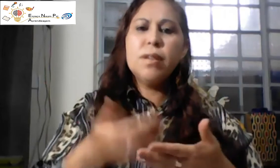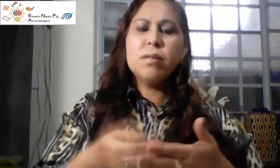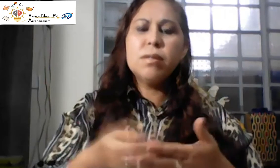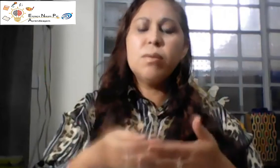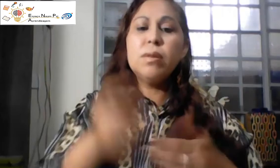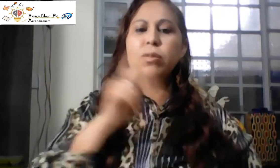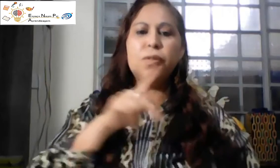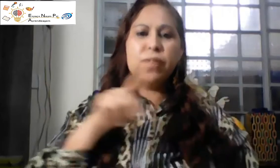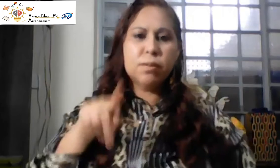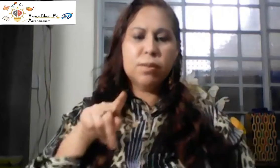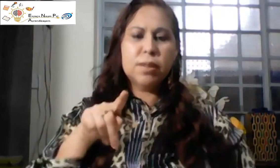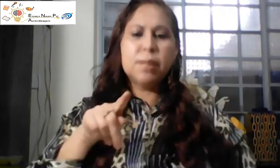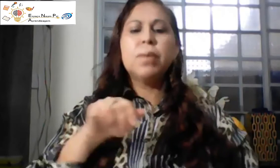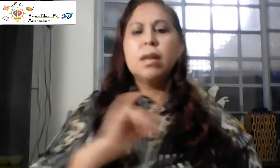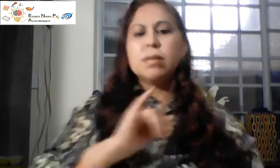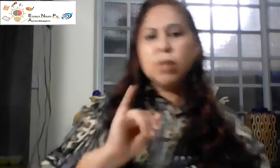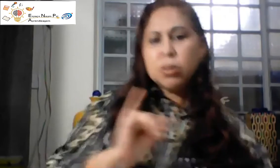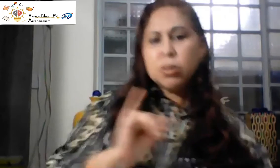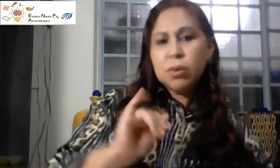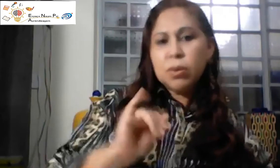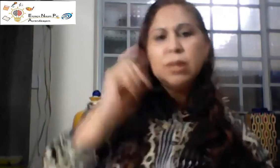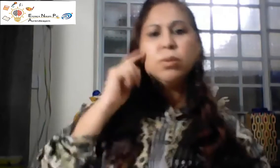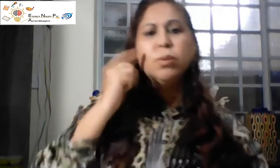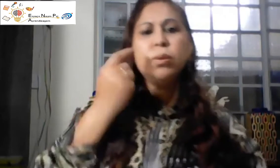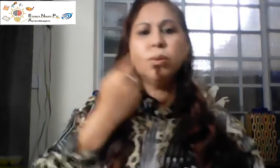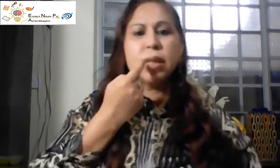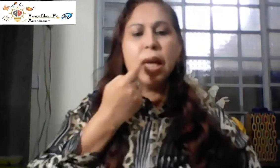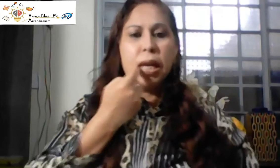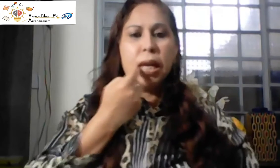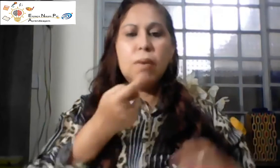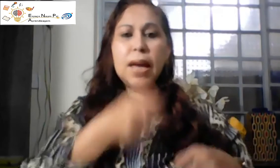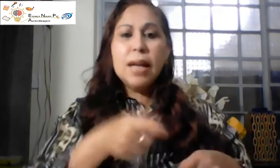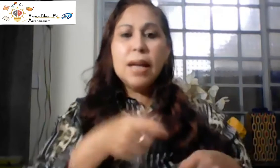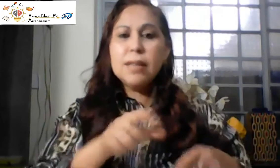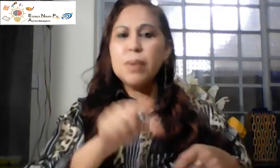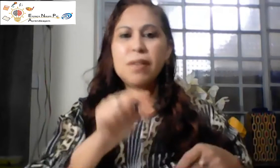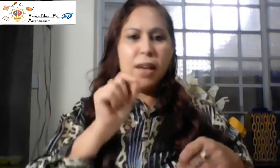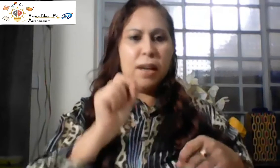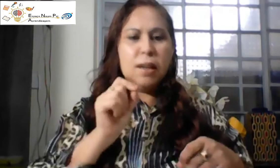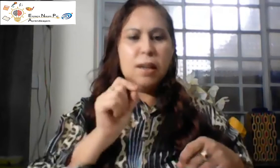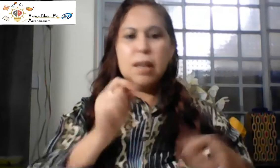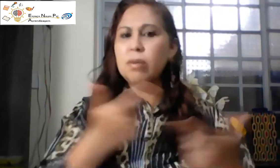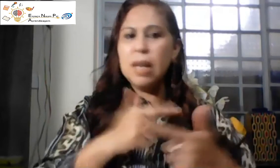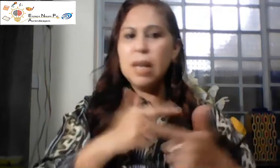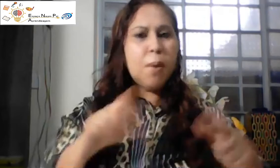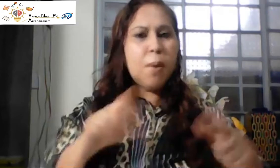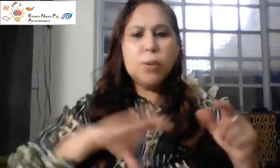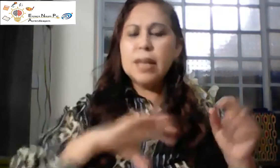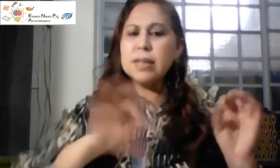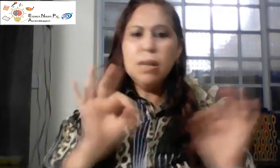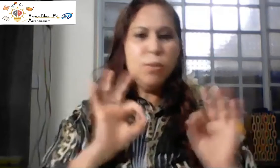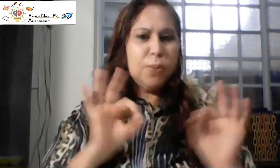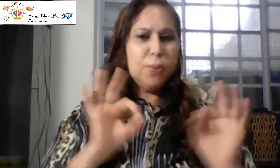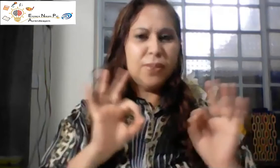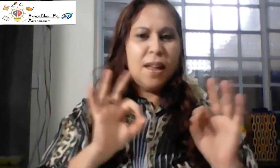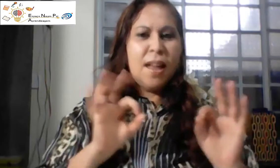já fiz, onde os professores são instrutores surdos, então, eles preferem que não tenha